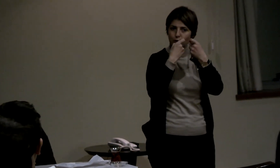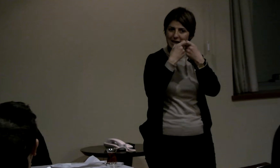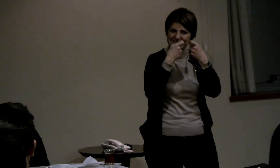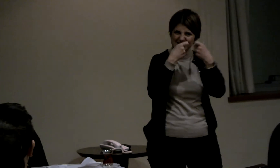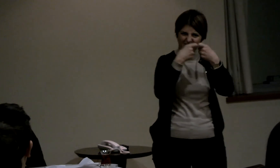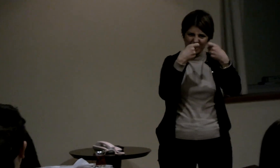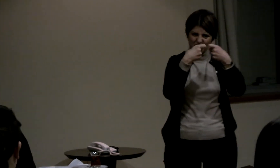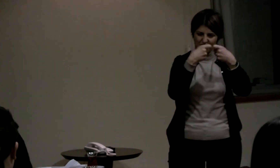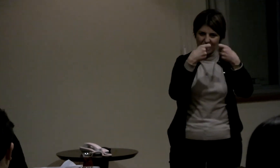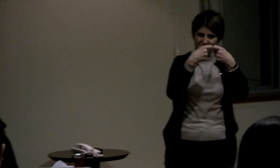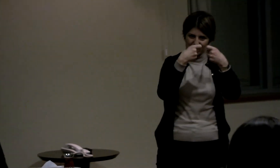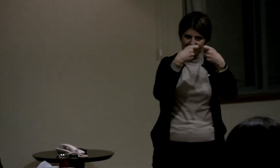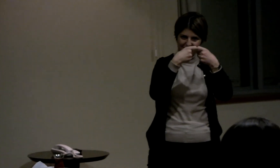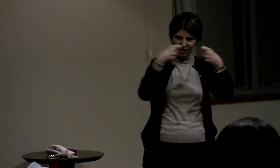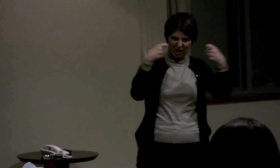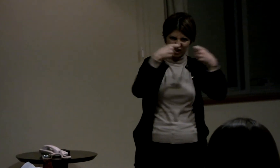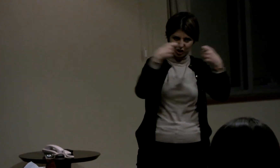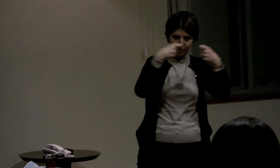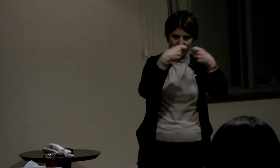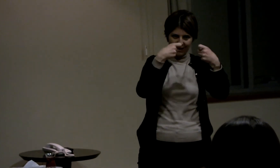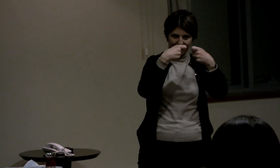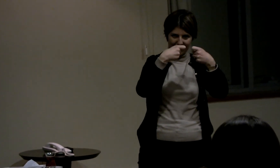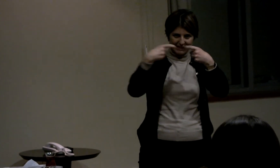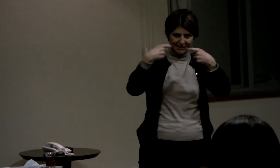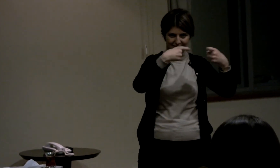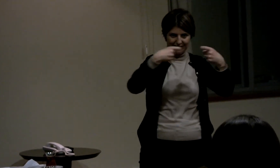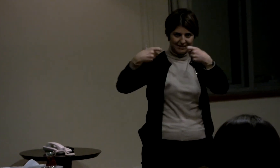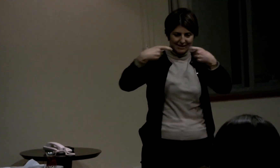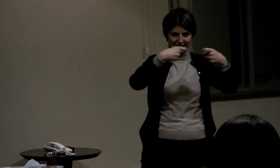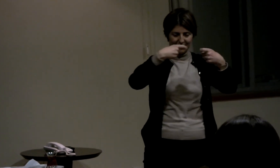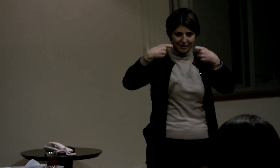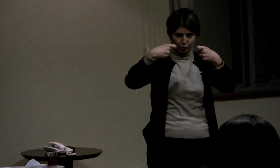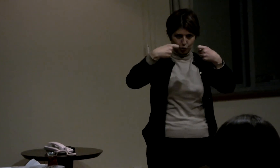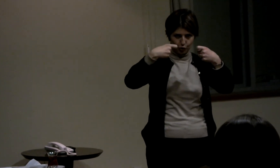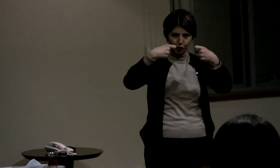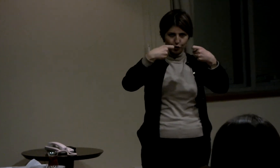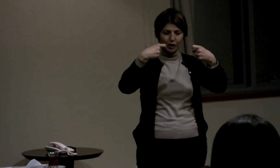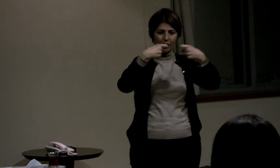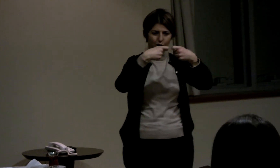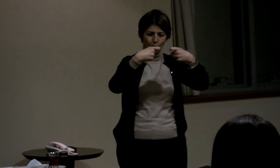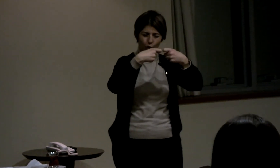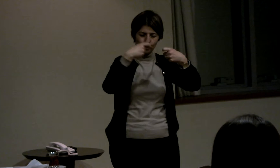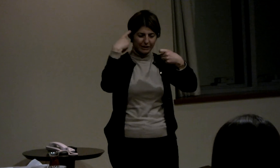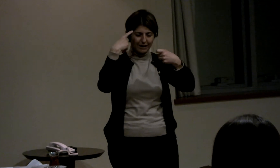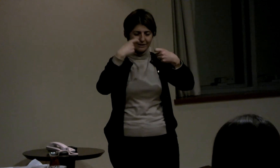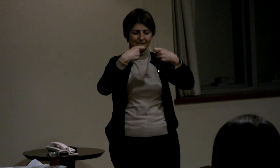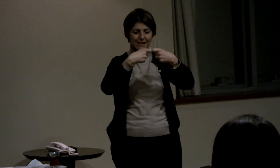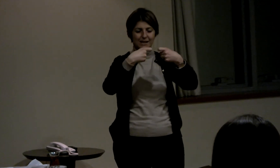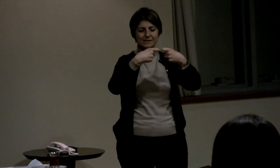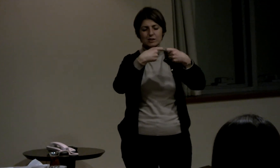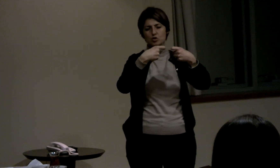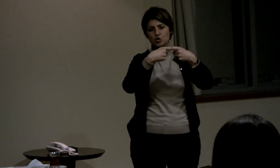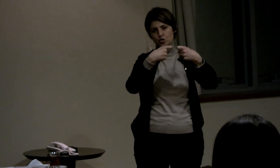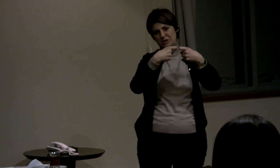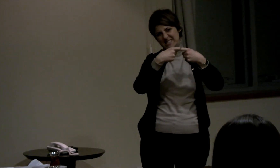yapıyorlar. Savaş karşılıklı çatışma. Hani silahları düşünün. Oradan aklınızda kalsın. Şu